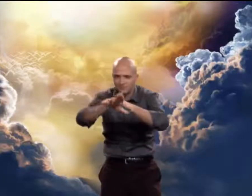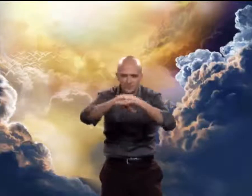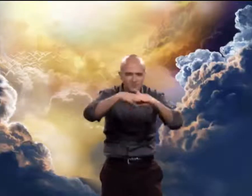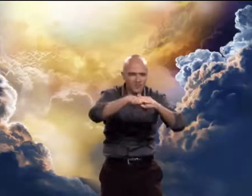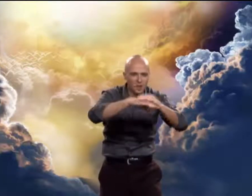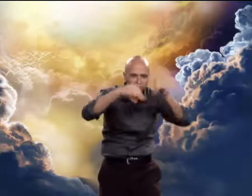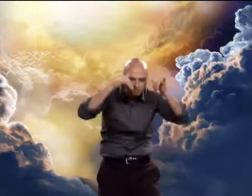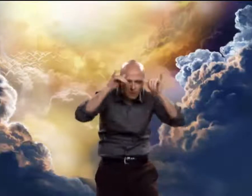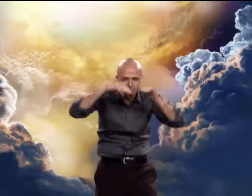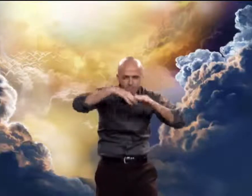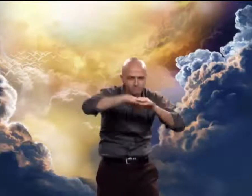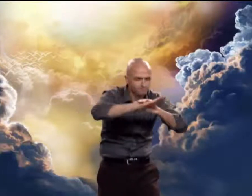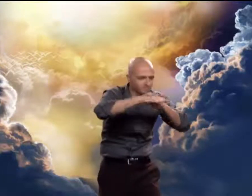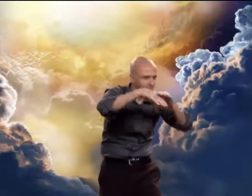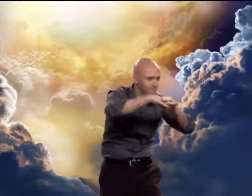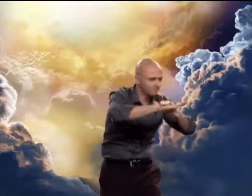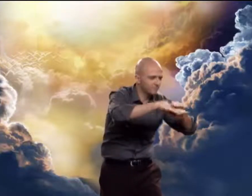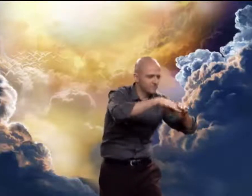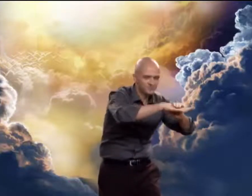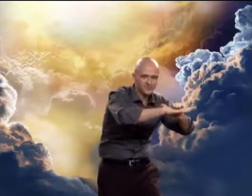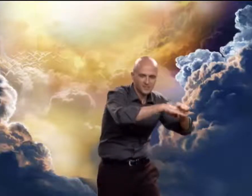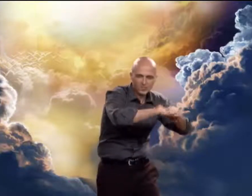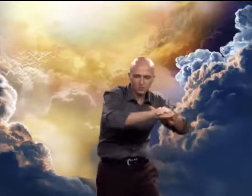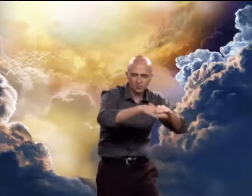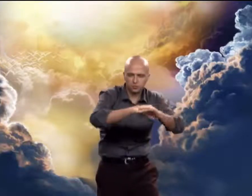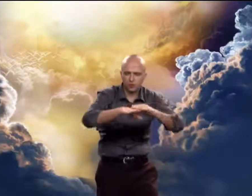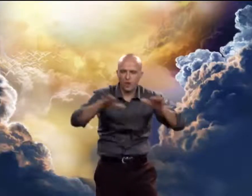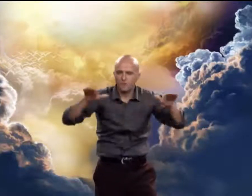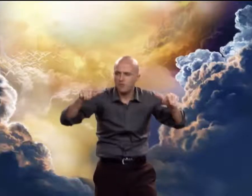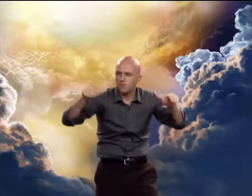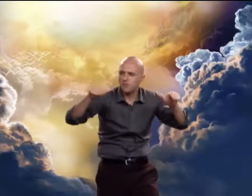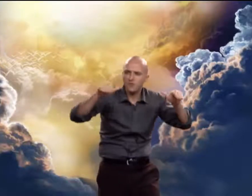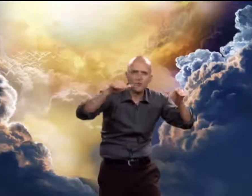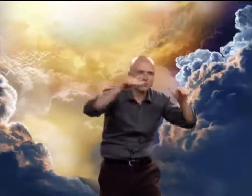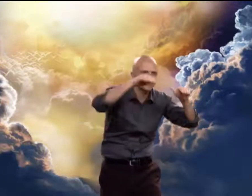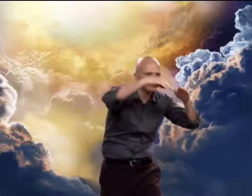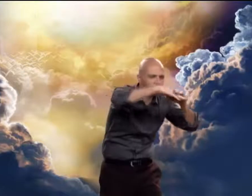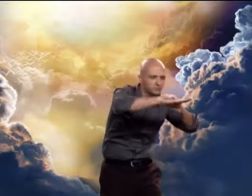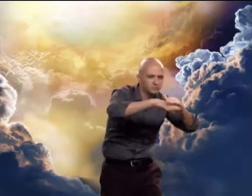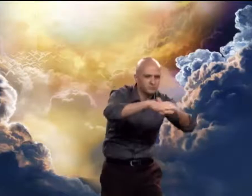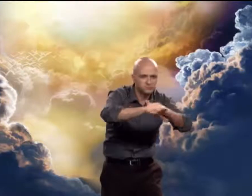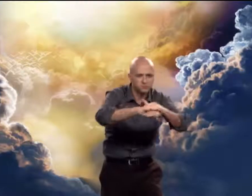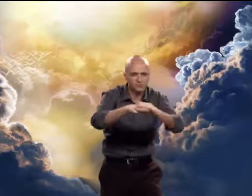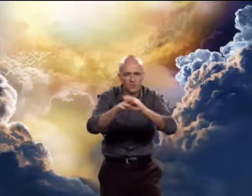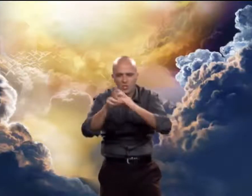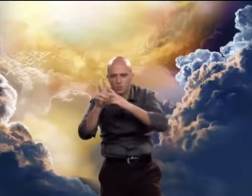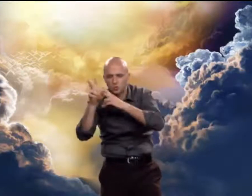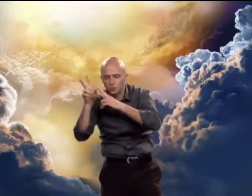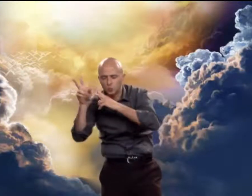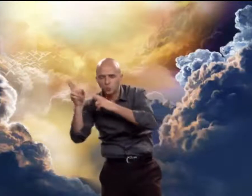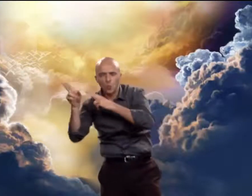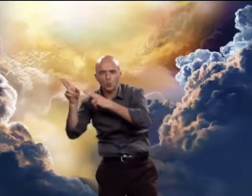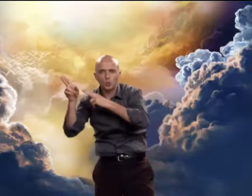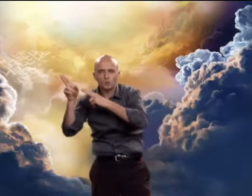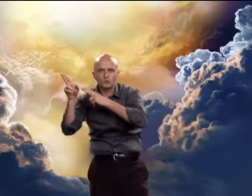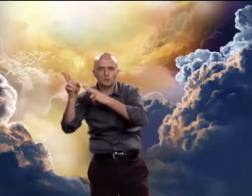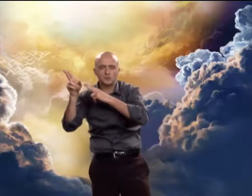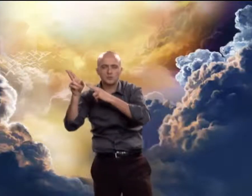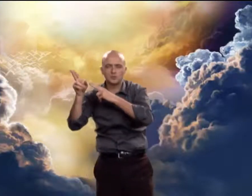quase lua cheia, nenhum objeto podia ser distinguido a não ser com o auxílio de alguma luz artificial, que quando vista das